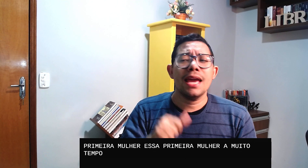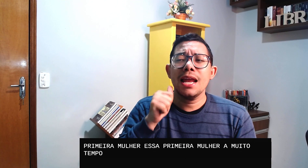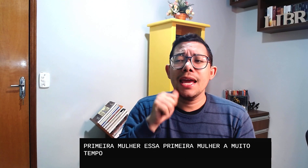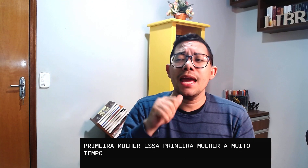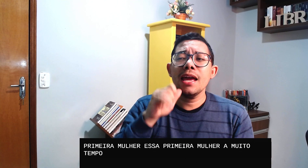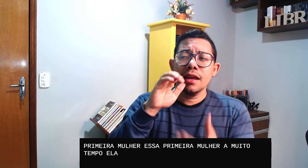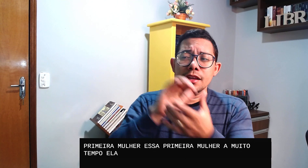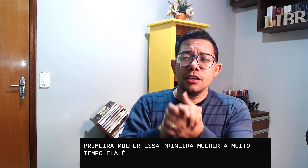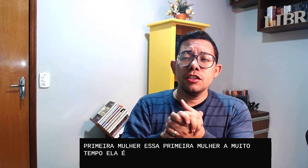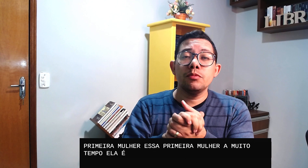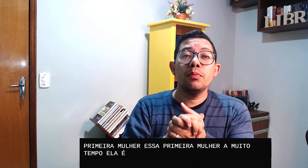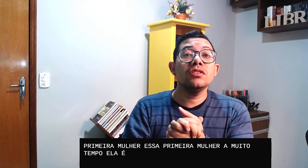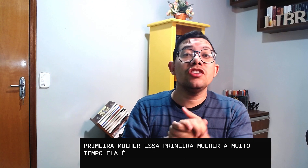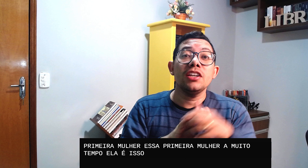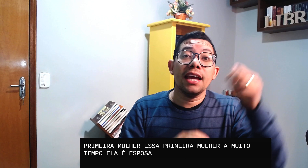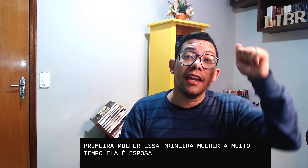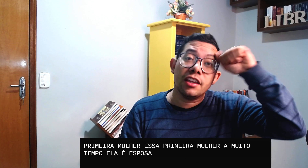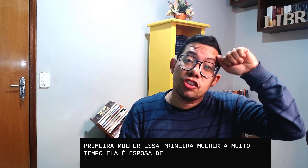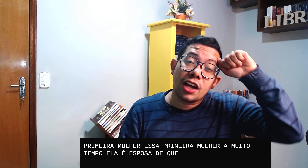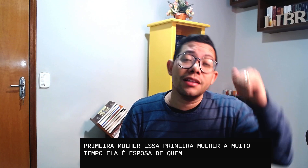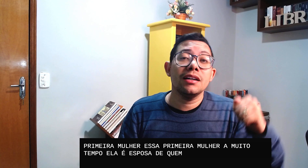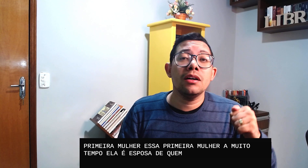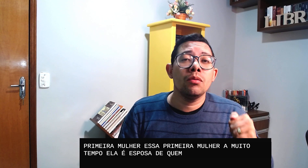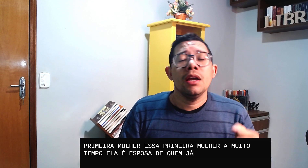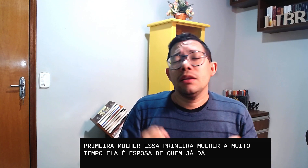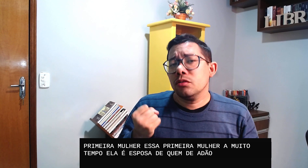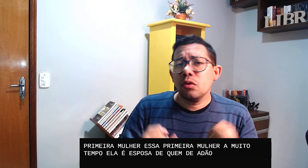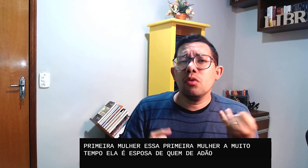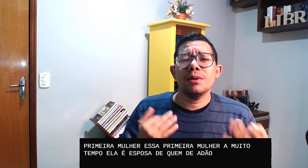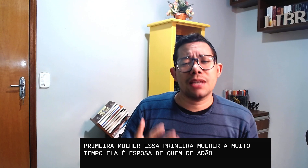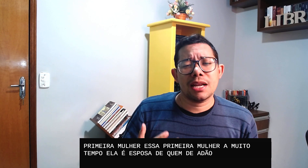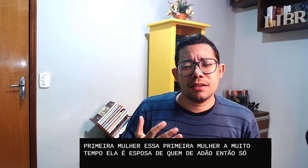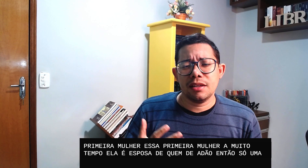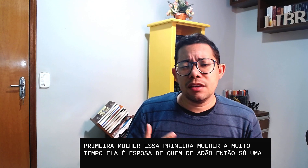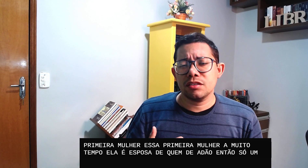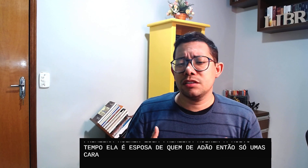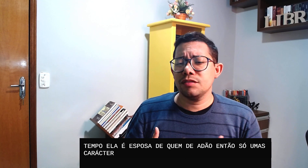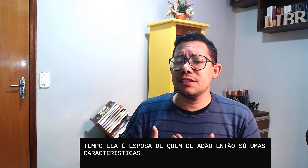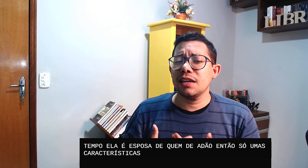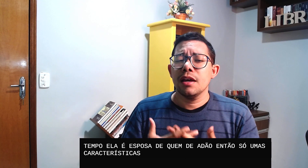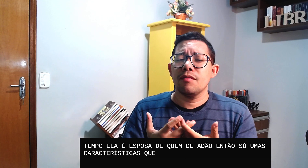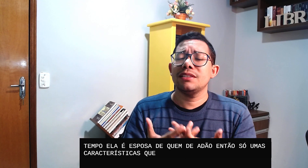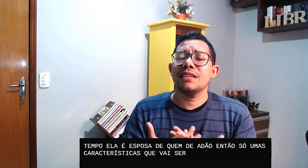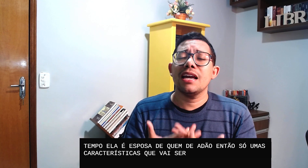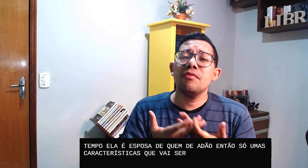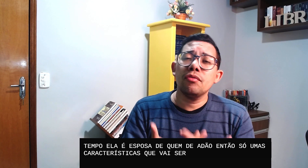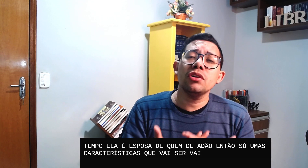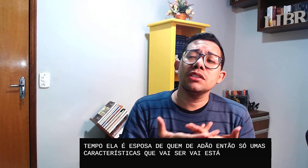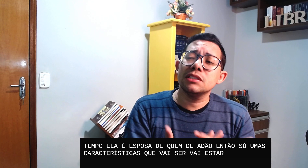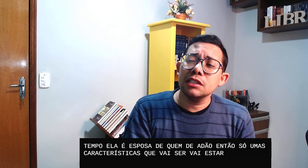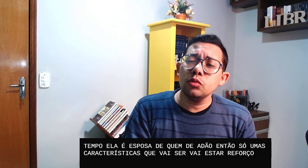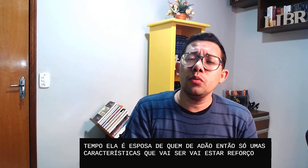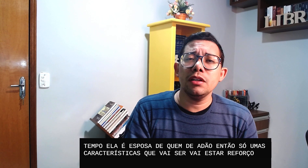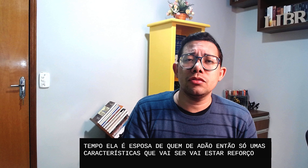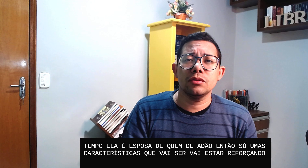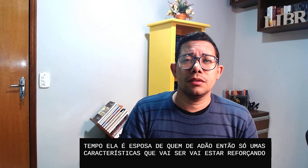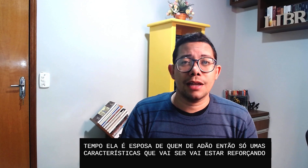ela é esposa de quem? De Adão. Então são algumas características que vai estar reforçando isso,